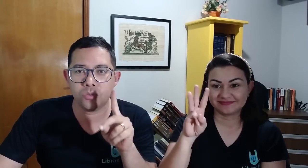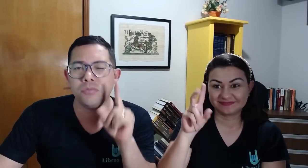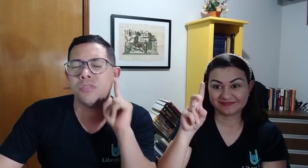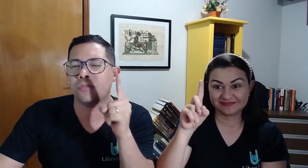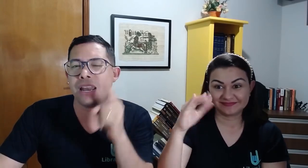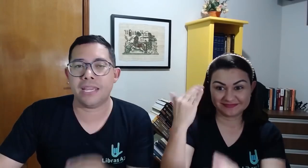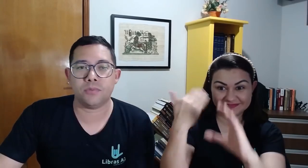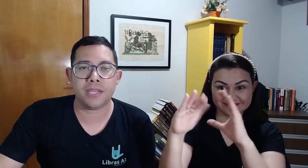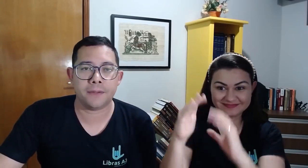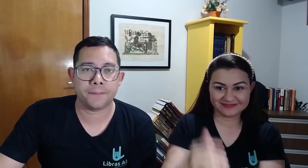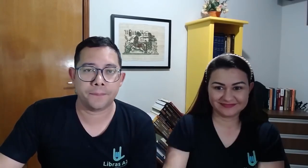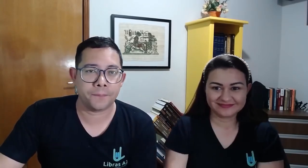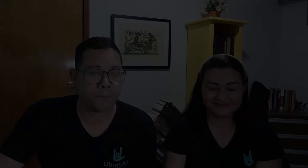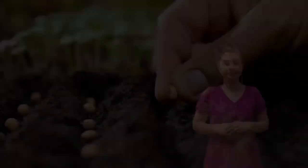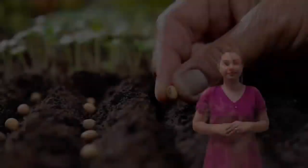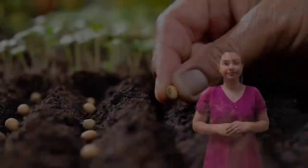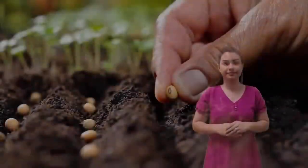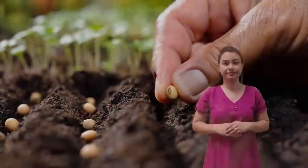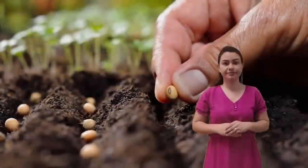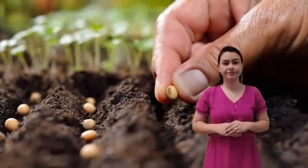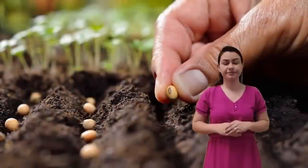1, valendo, hein?